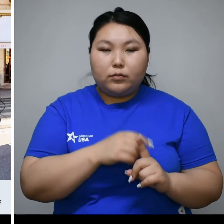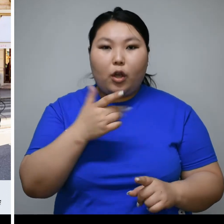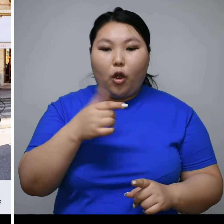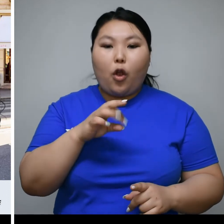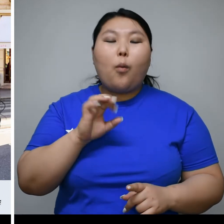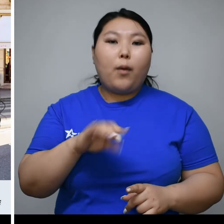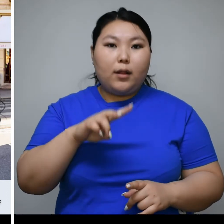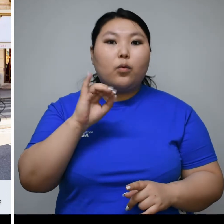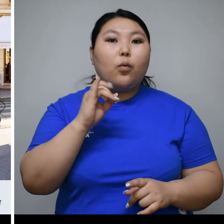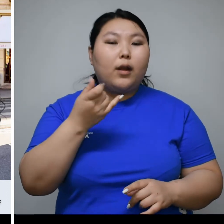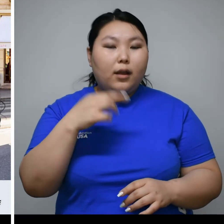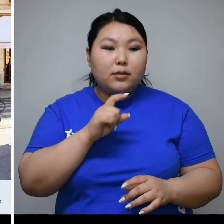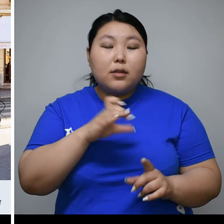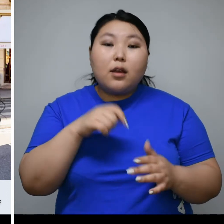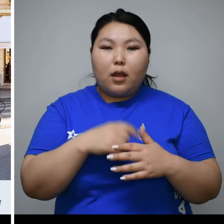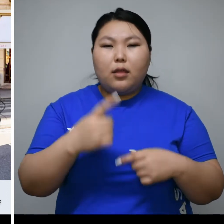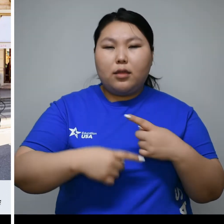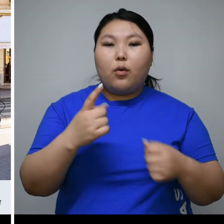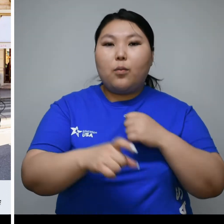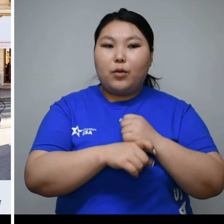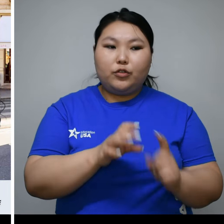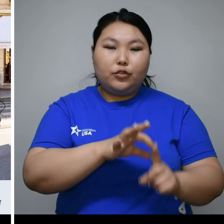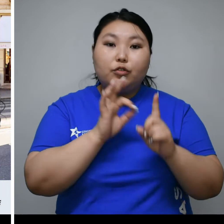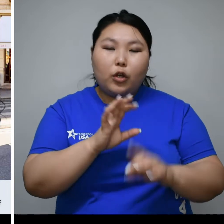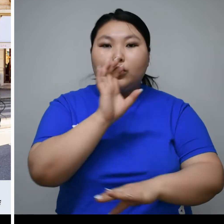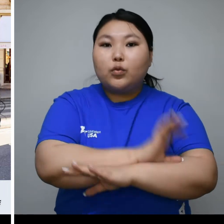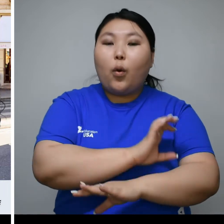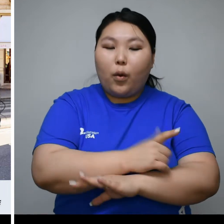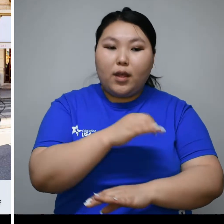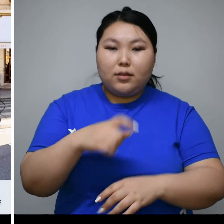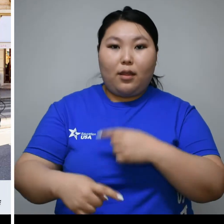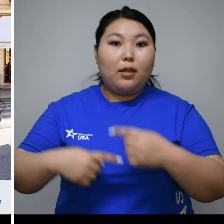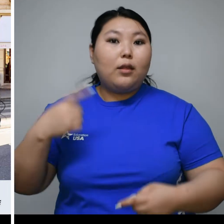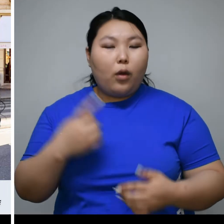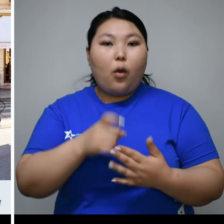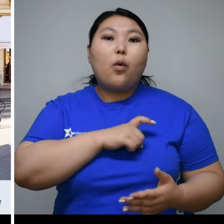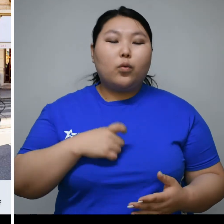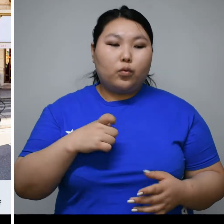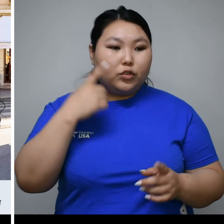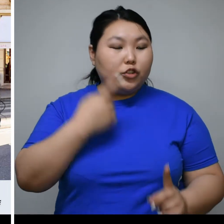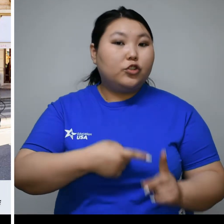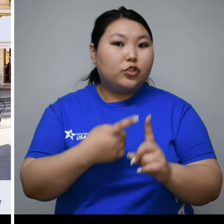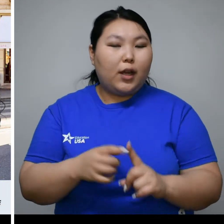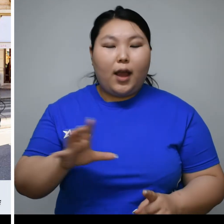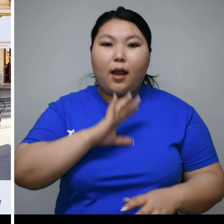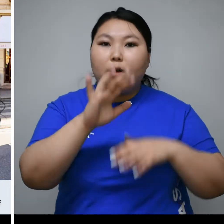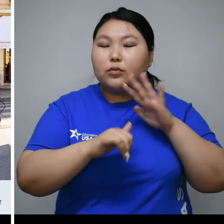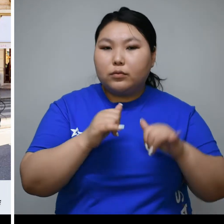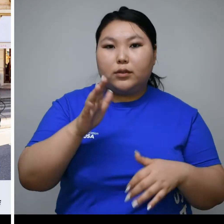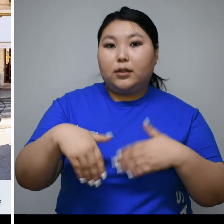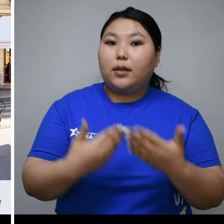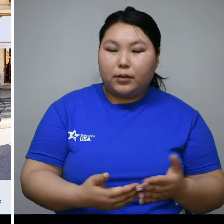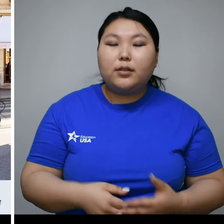яг Global Yugra-ийн эсээ нь болохоор илүү мэрэгжил сонголт сургууль гэхээс илүүтэйгээр хувь хүнлүү чиглэсэн